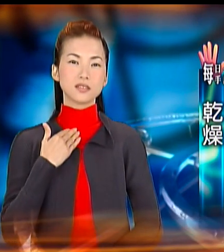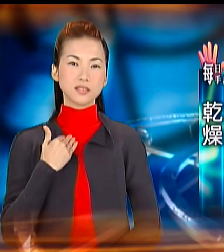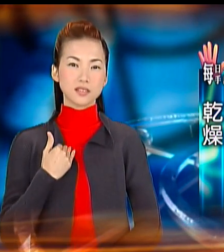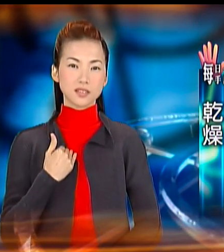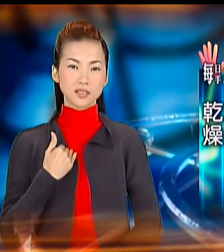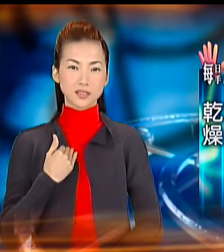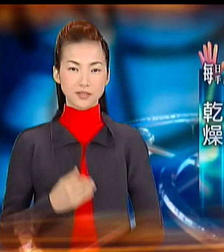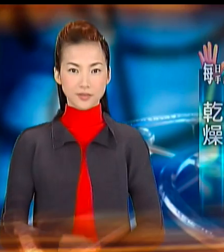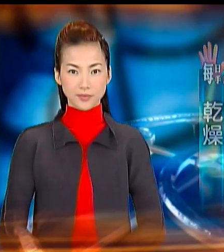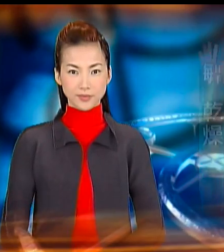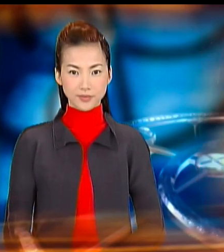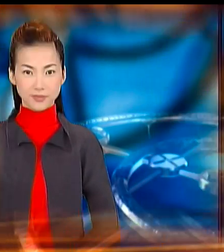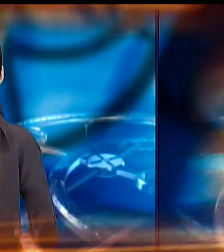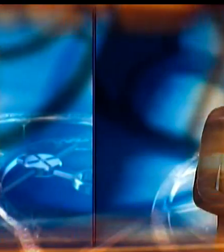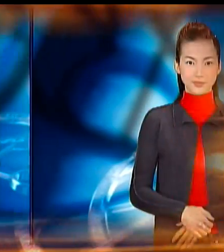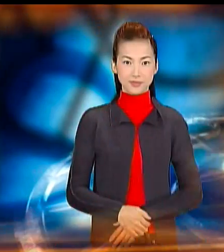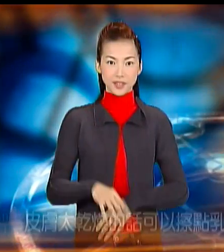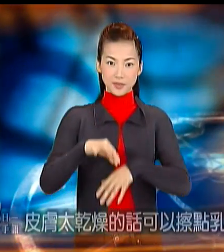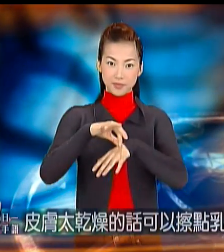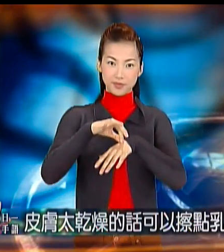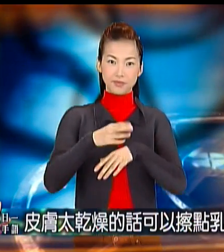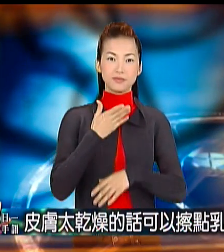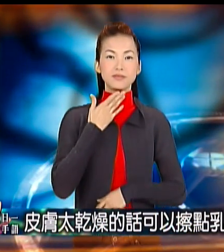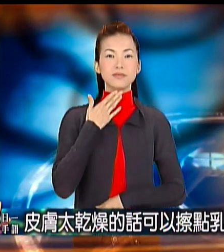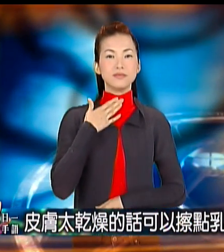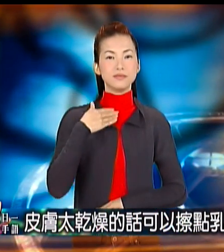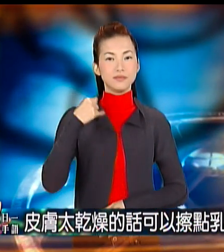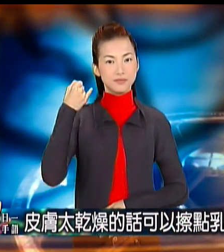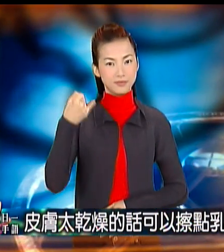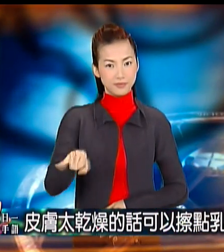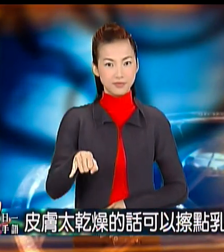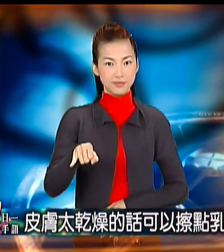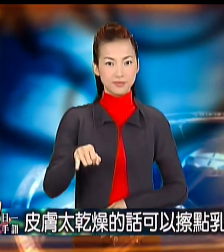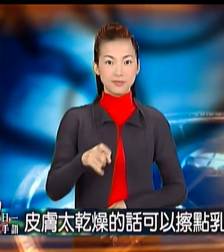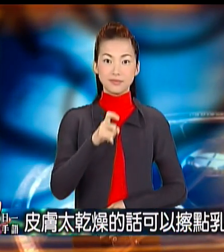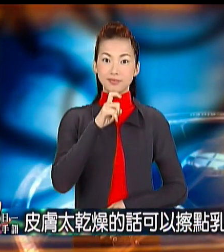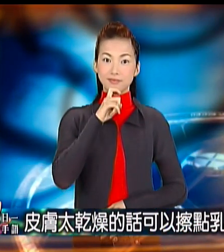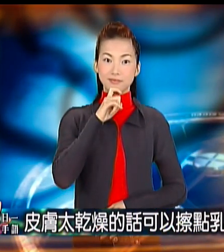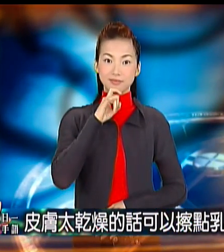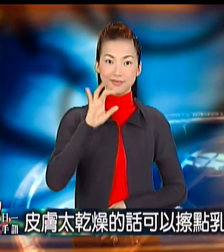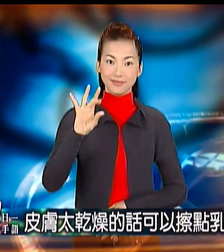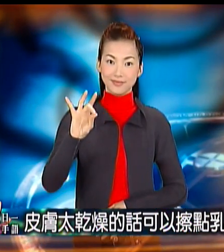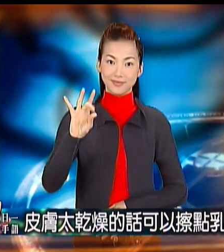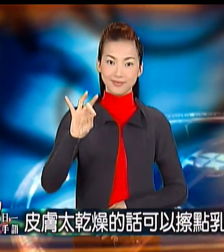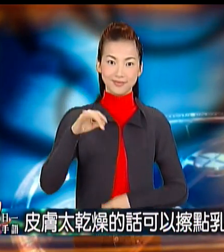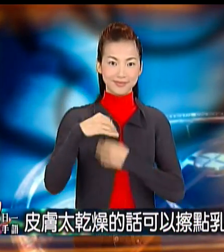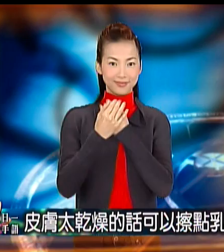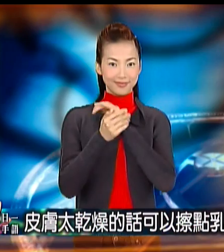渴。皮肤太干燥的话，可以擦点乳液。